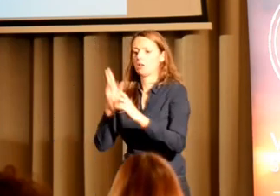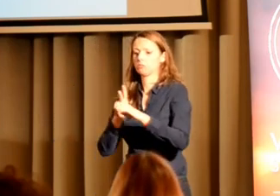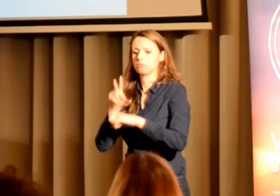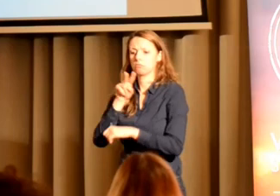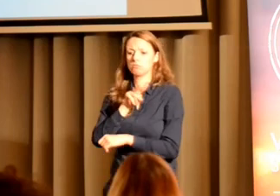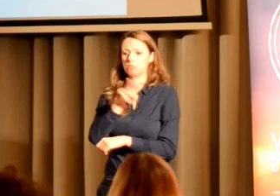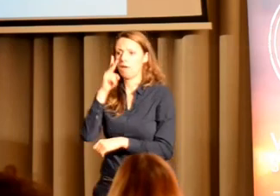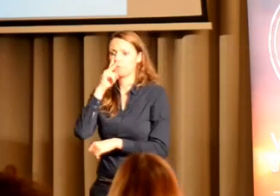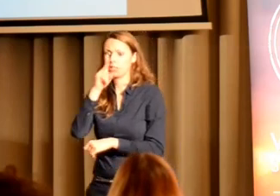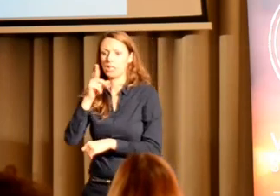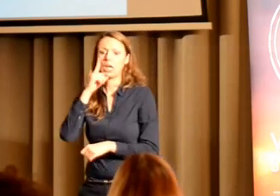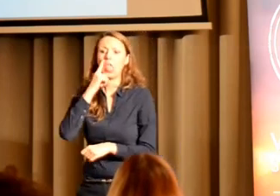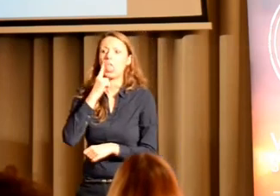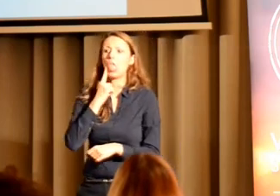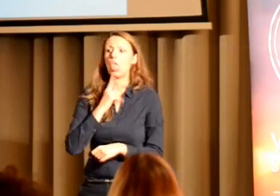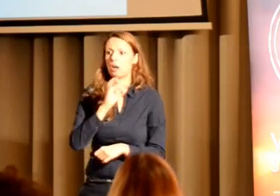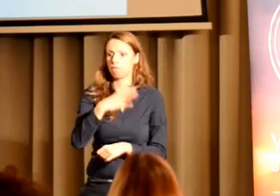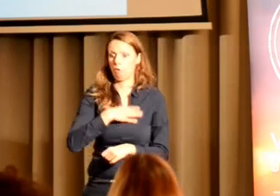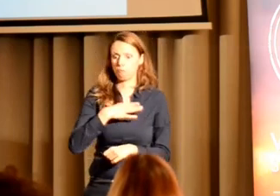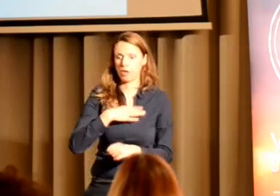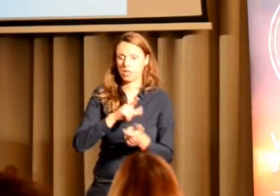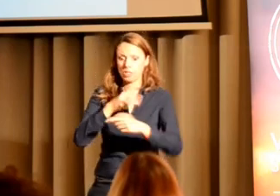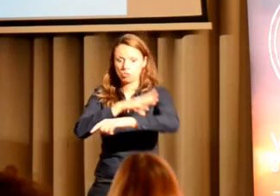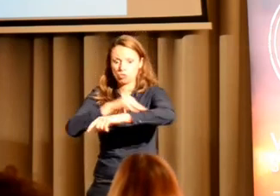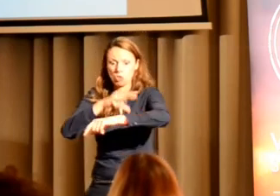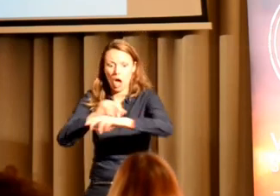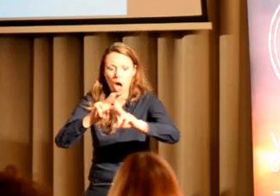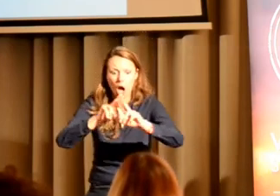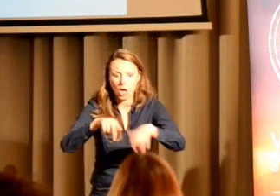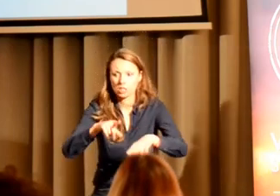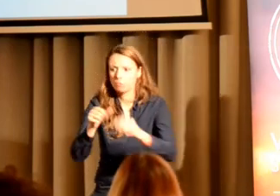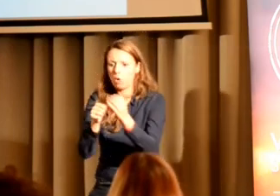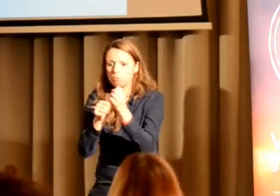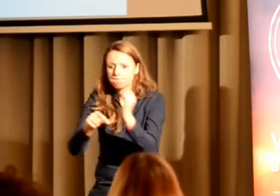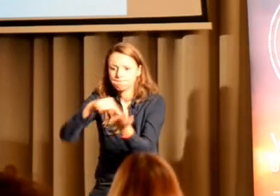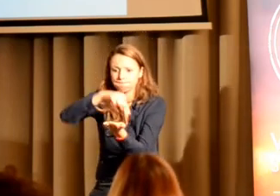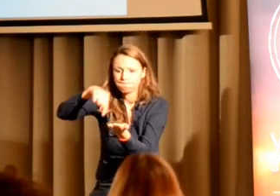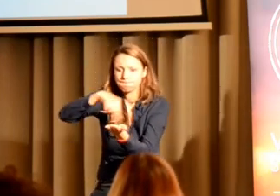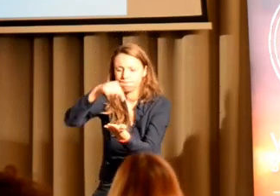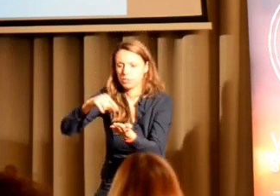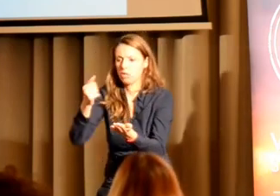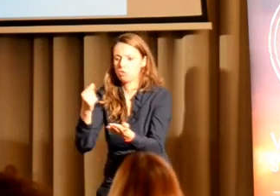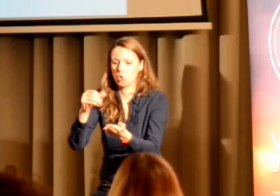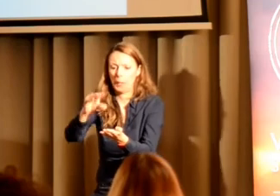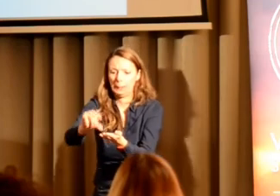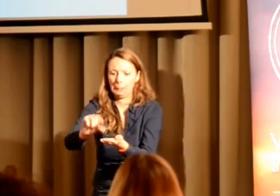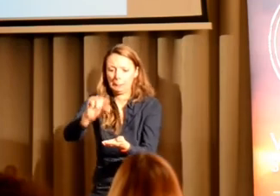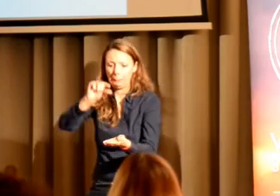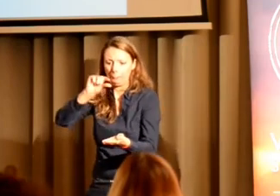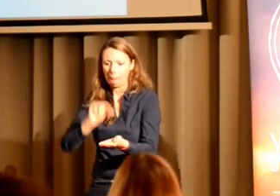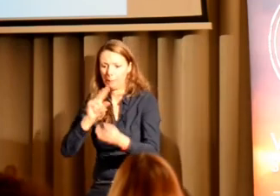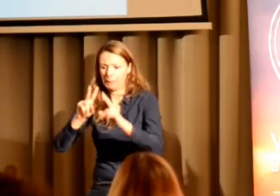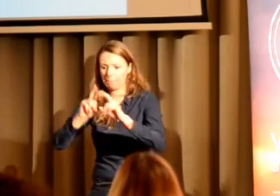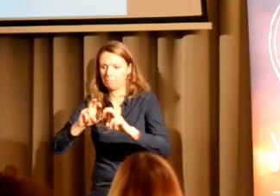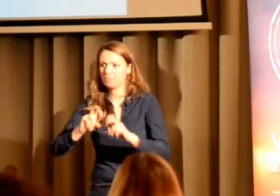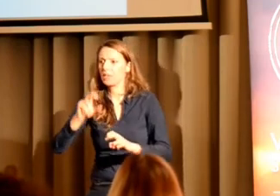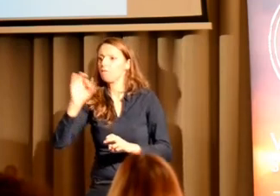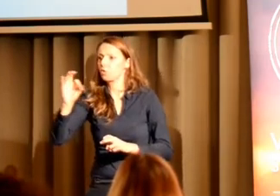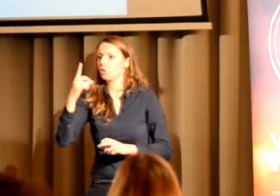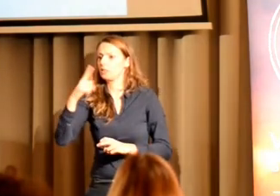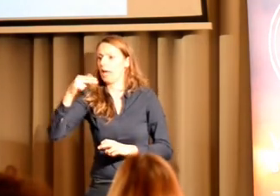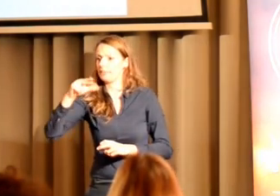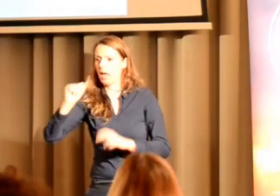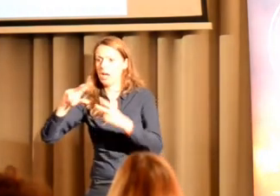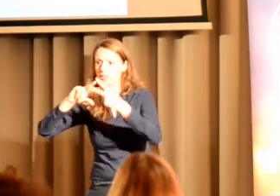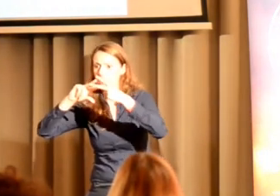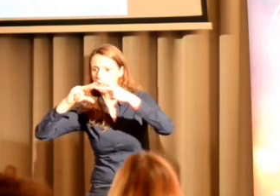jakąś ślinę, sierść, odchody, pobieram sobie z tego materiał, ekstrahuję DNA i potem dzięki profilowi